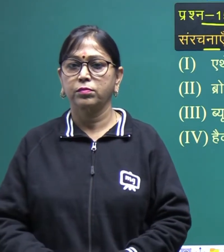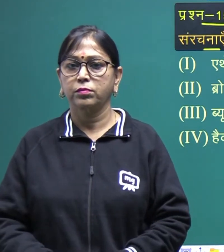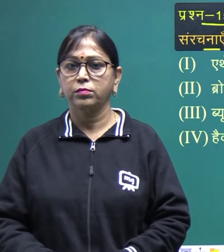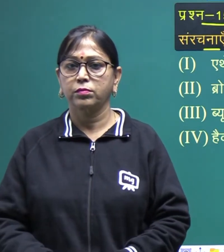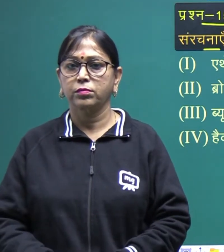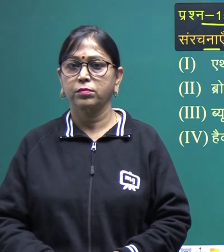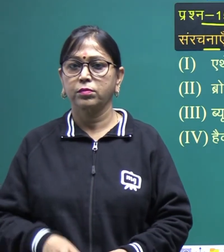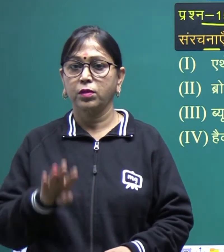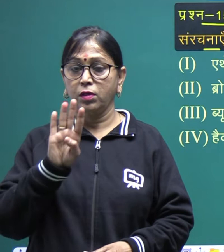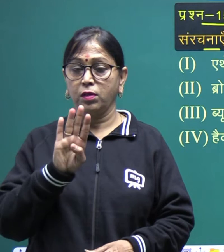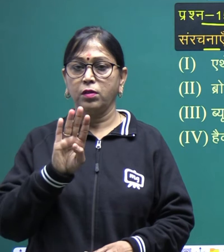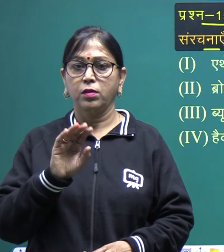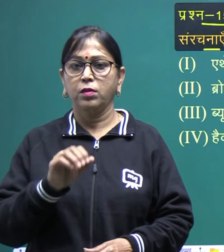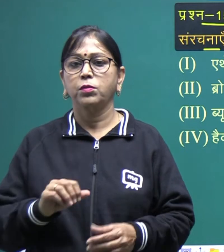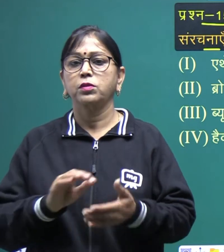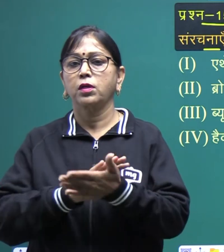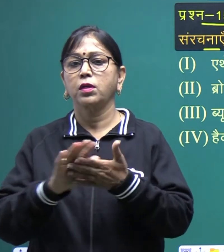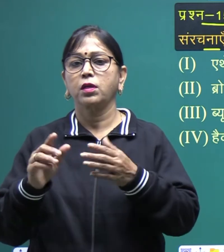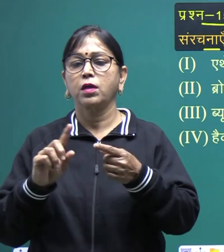नंबर 4 हेक्सेनेल।